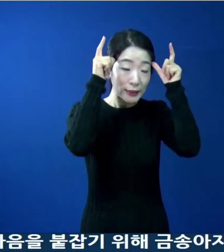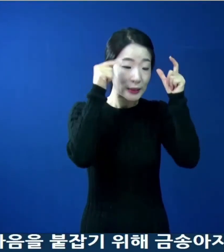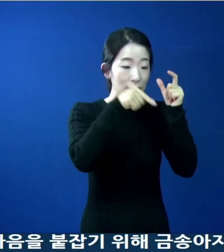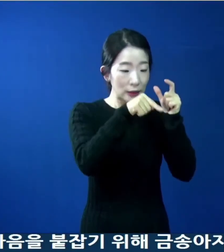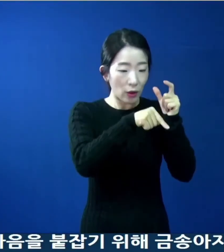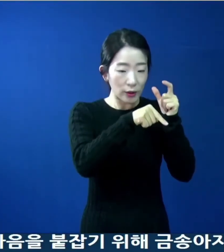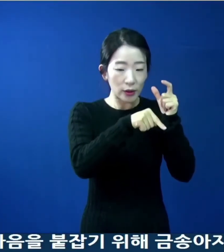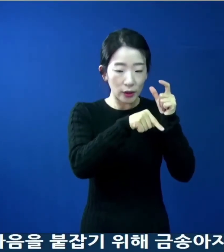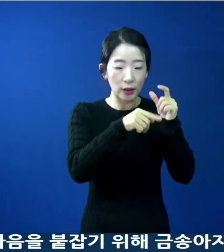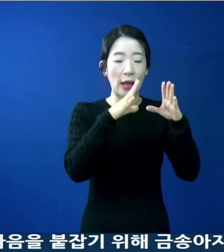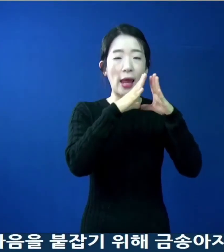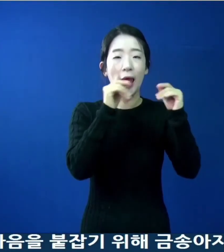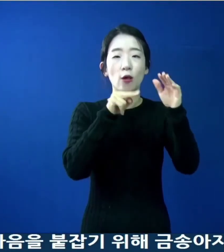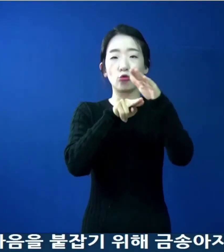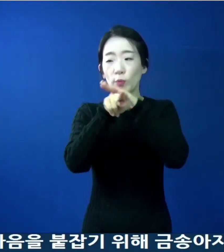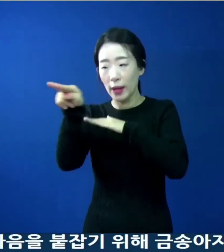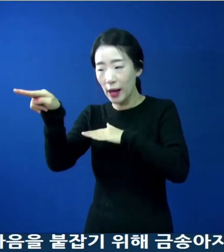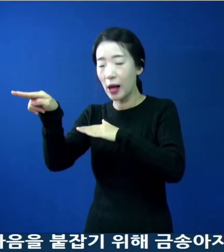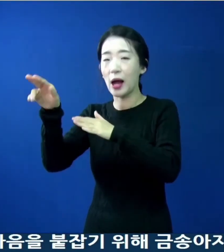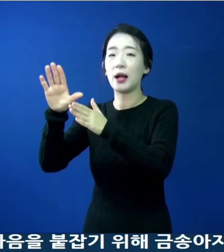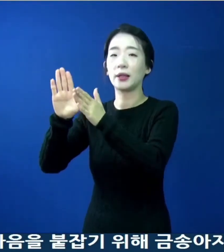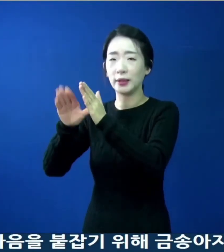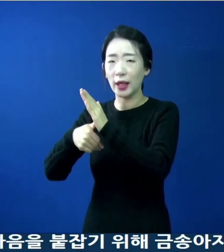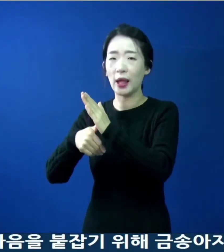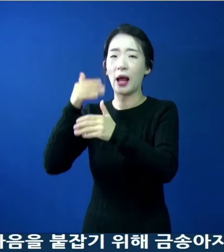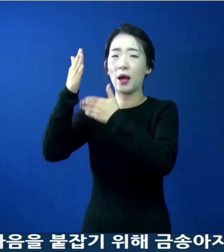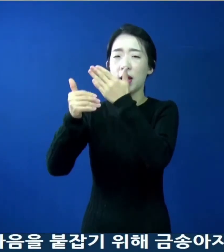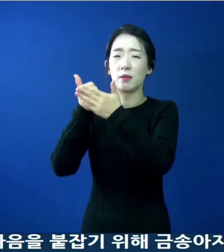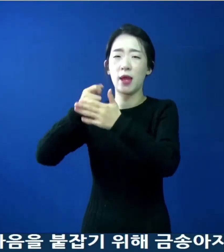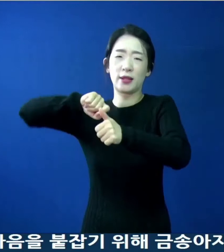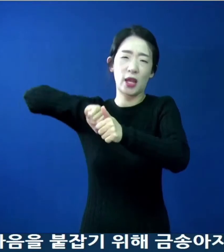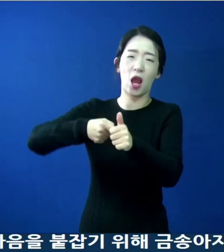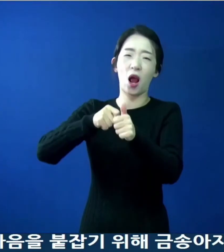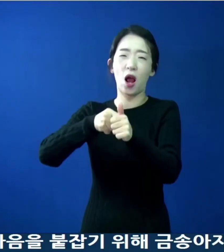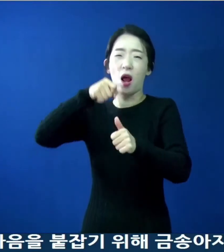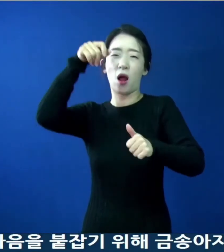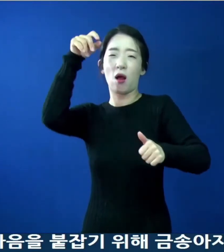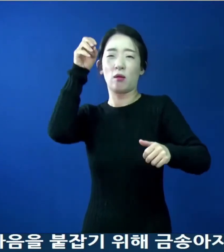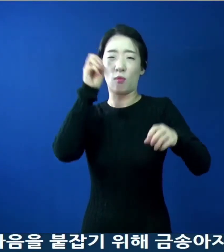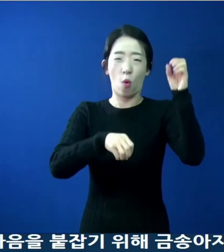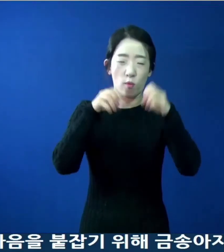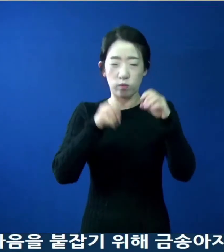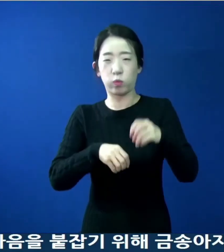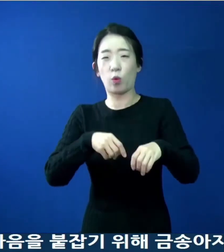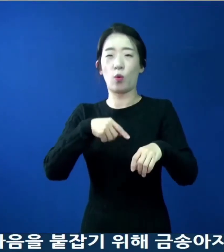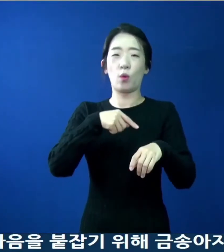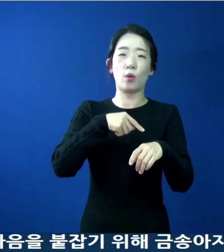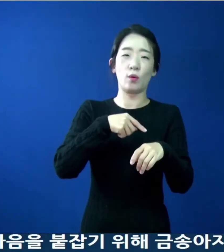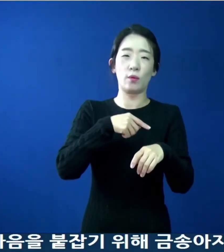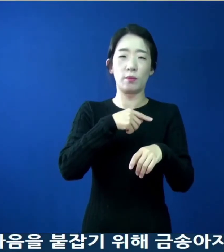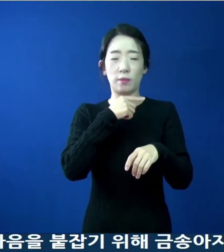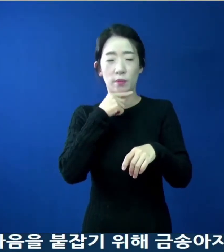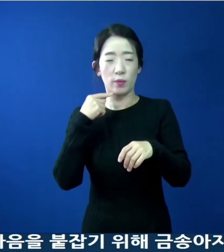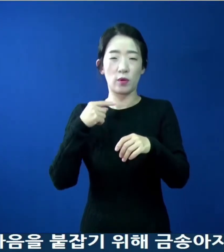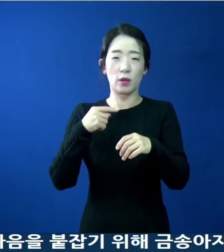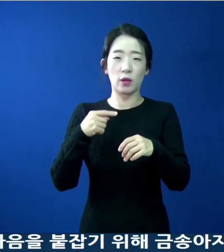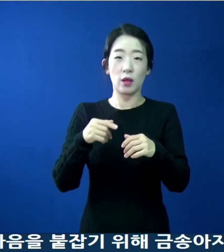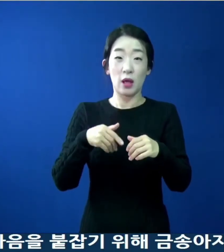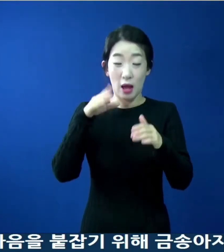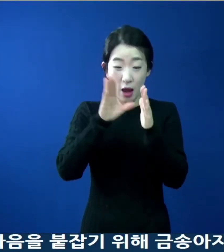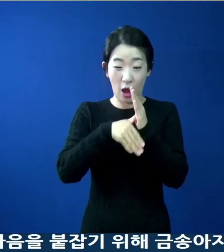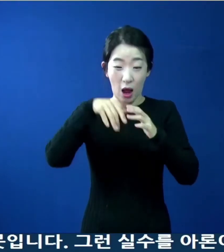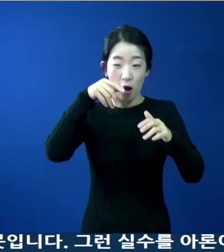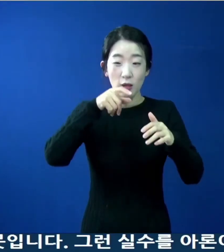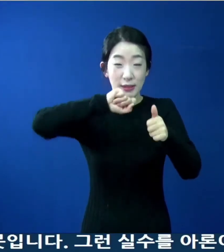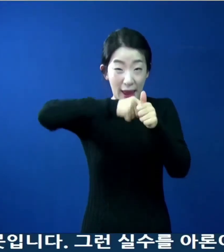애굽에서 나올 때 하나님이 막 재앙을 막 내리시니까 애굽 사람들이 어떻게 했냐면 나중에는요, 제발 좀 가십시오,